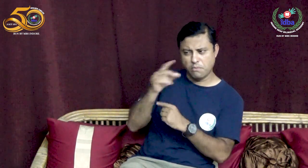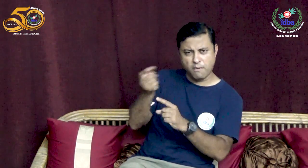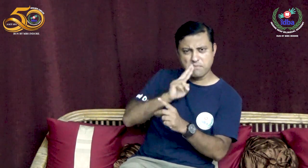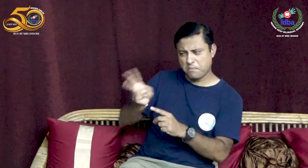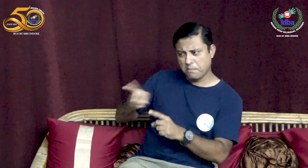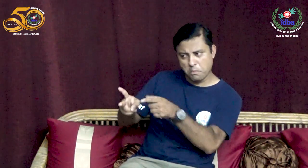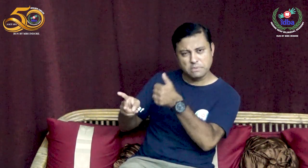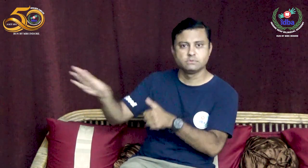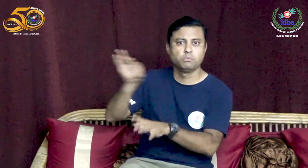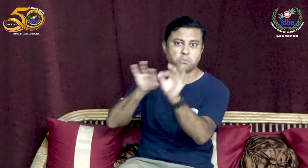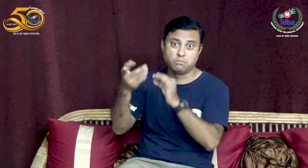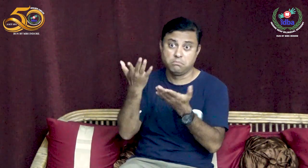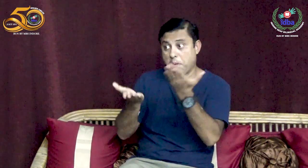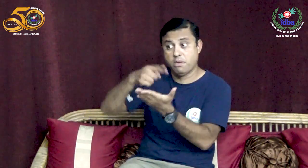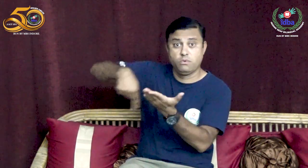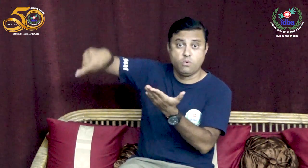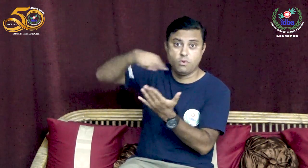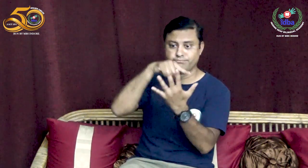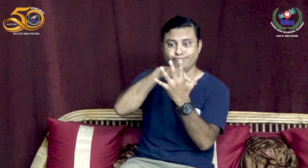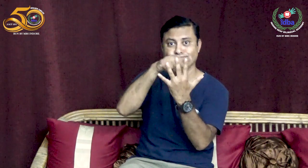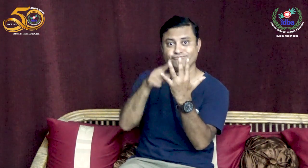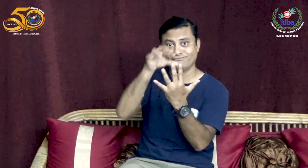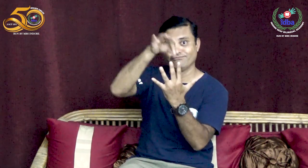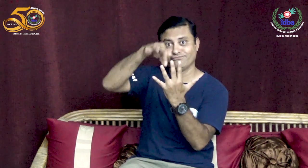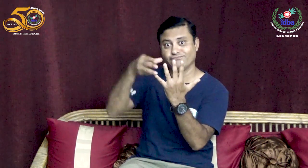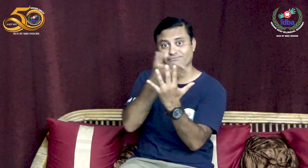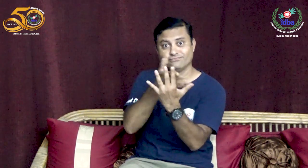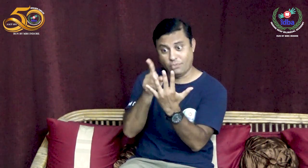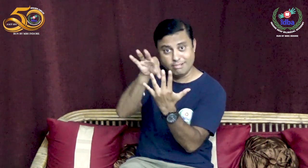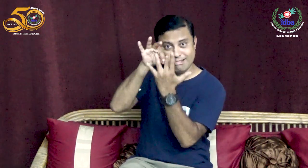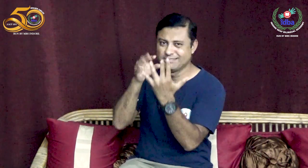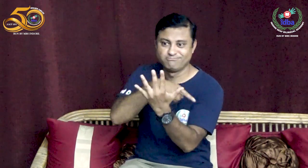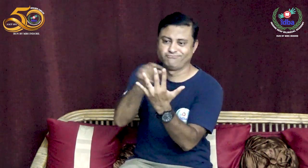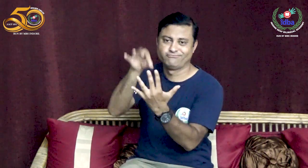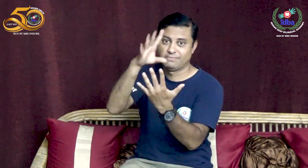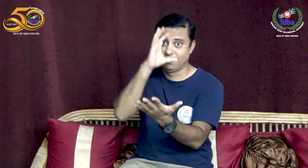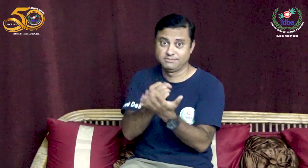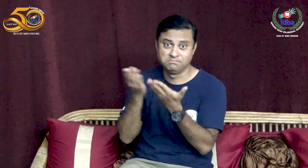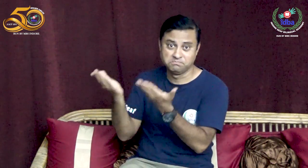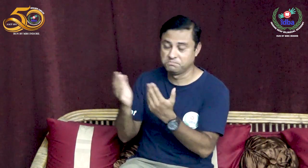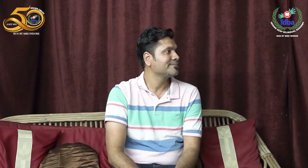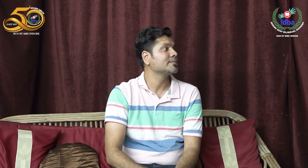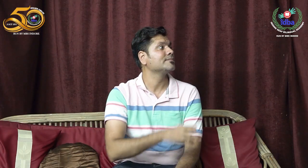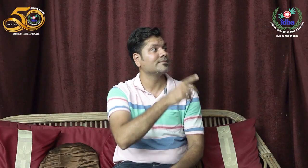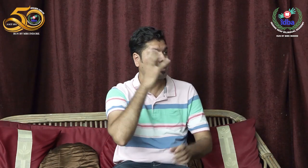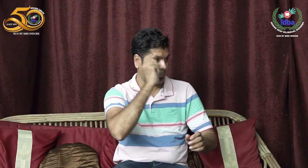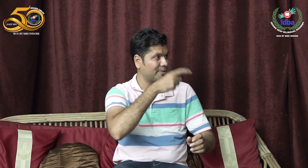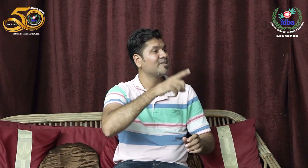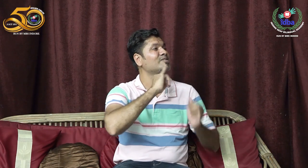पर आपको फटाफट आंसर देना है, कहाँ पर स्लो आंसर देना है, ये आपको मालूम होना चाहिए। क्योंकि हर उंगलियाँ एक जैसी नहीं होती ना, 5 उंगलियाँ अलग अलग होती है। तो